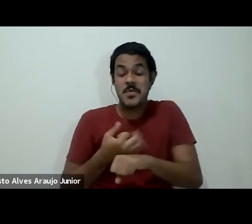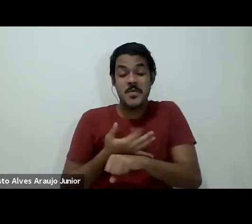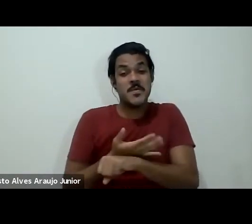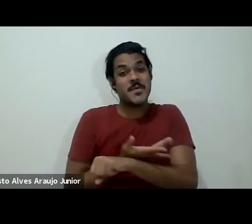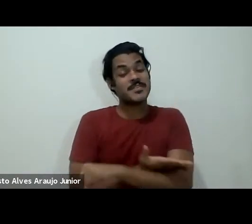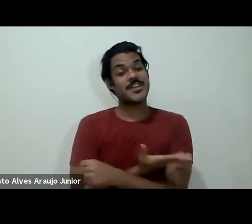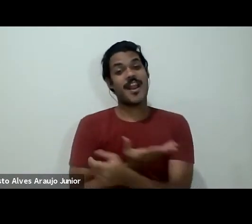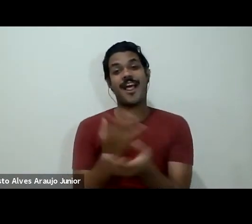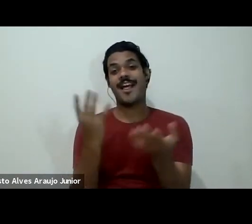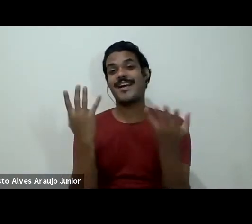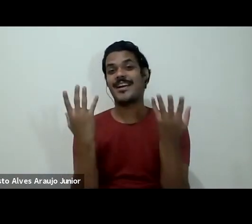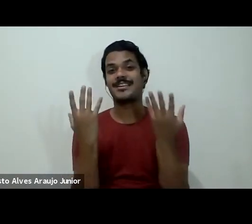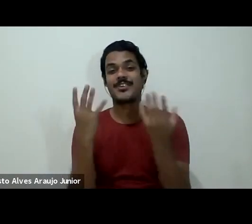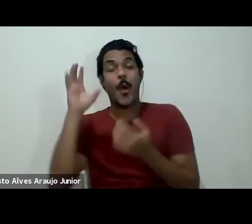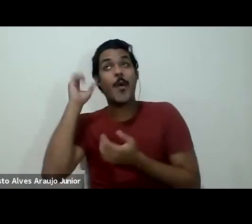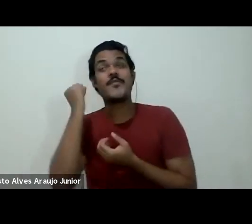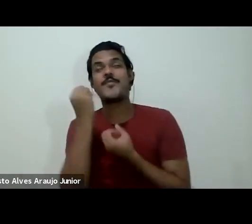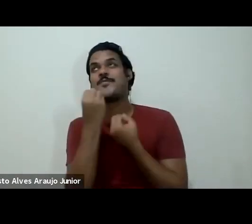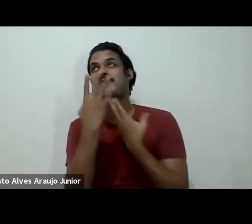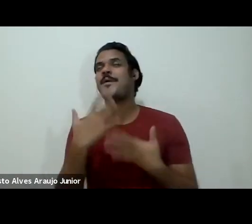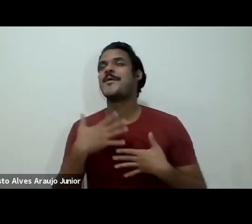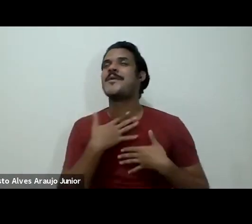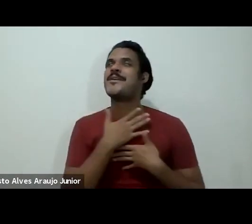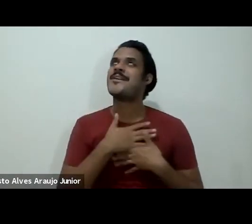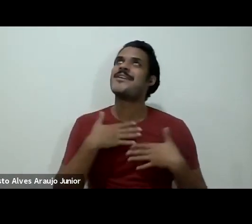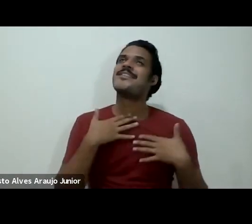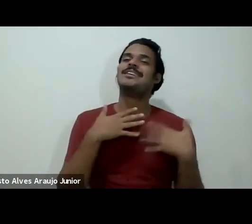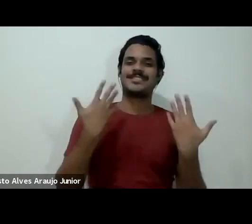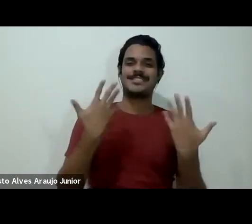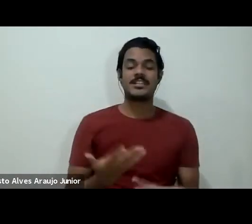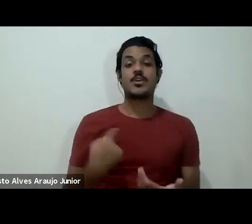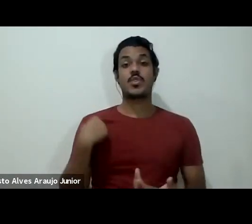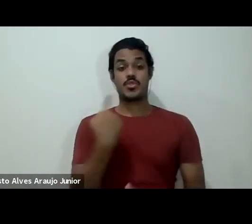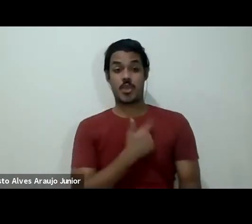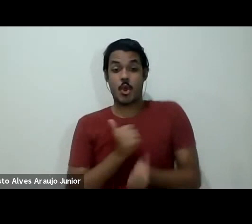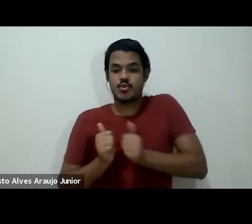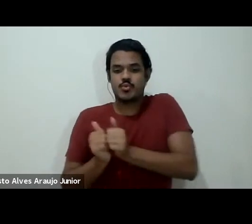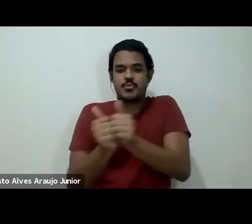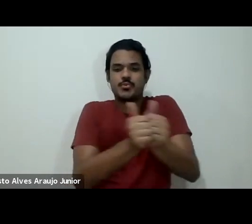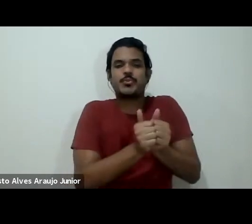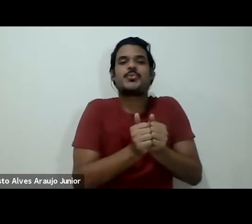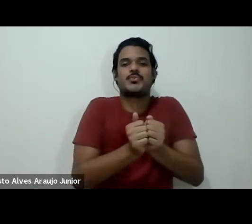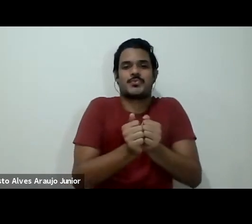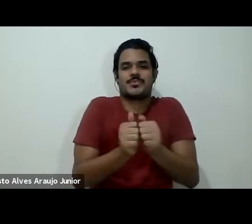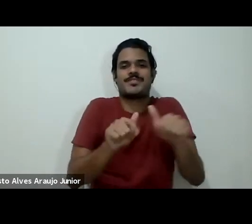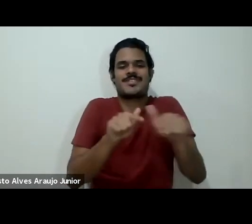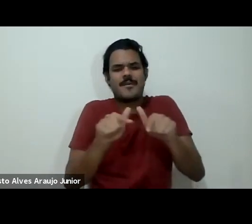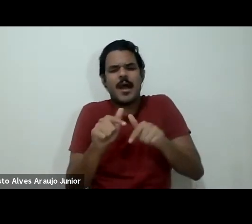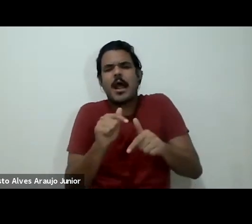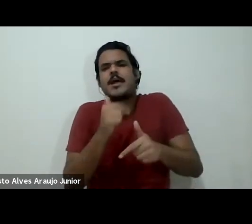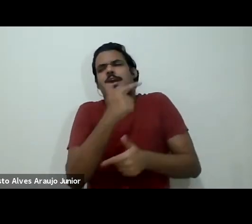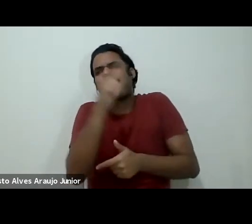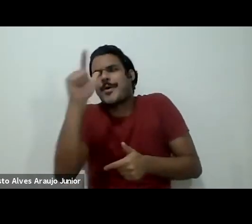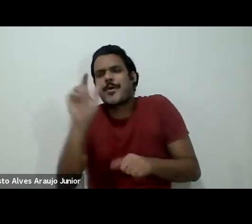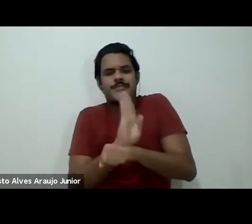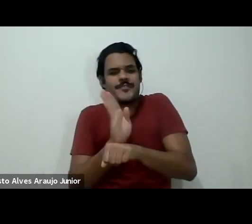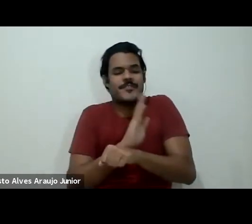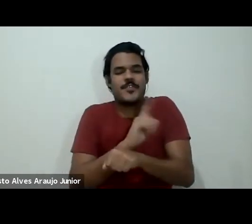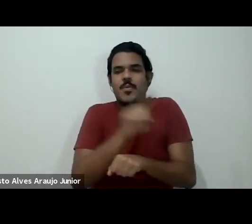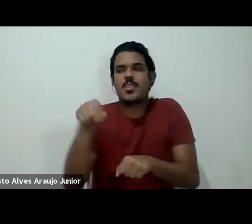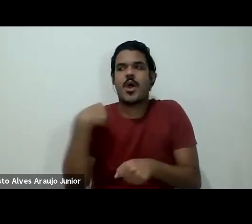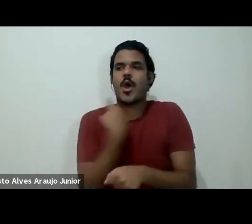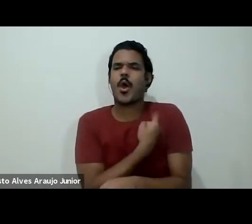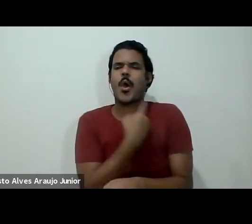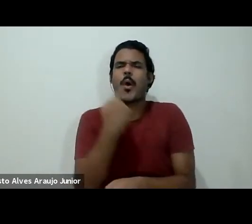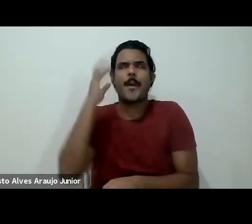de ouvir, e quero que a gente possa fazer muito mais coisas juntas e que os outros filmes a gente já comece a pensar